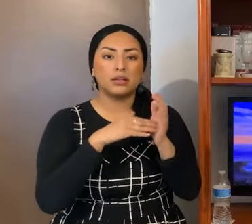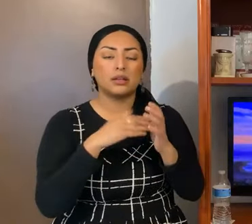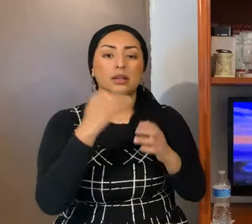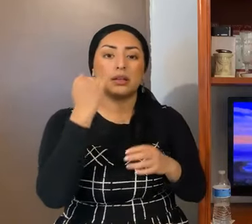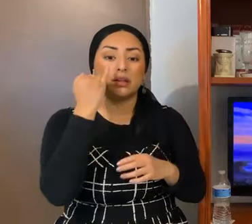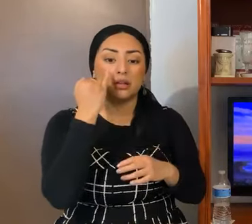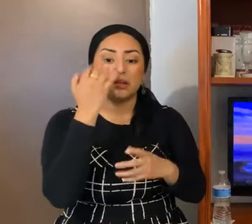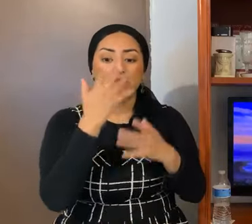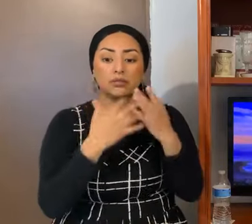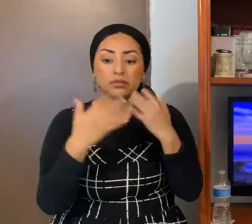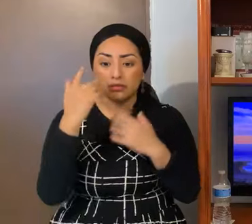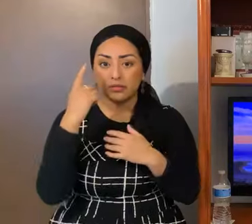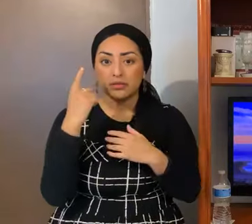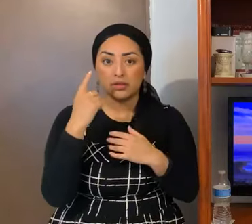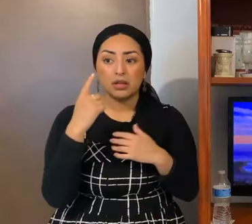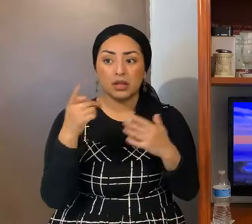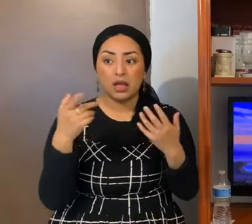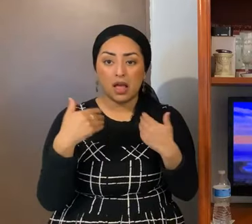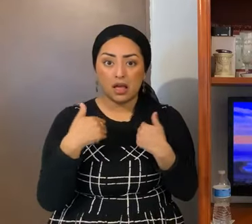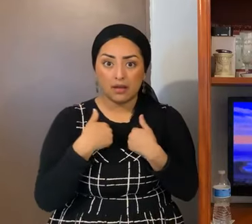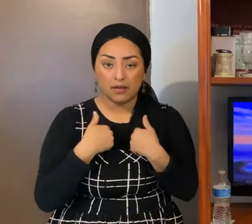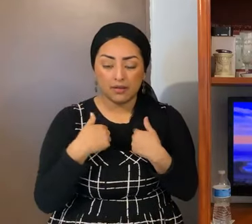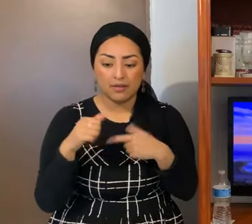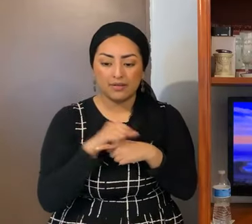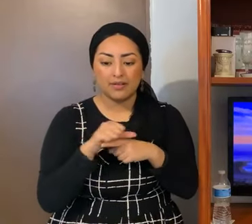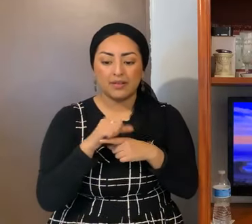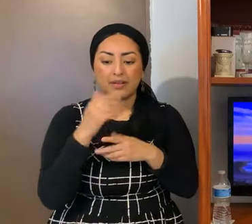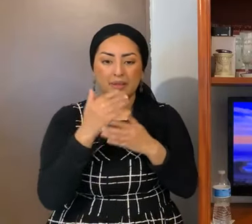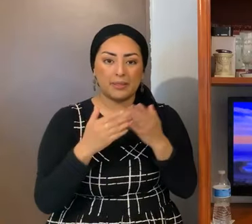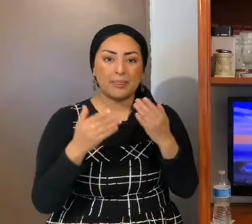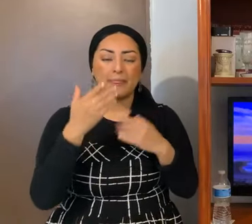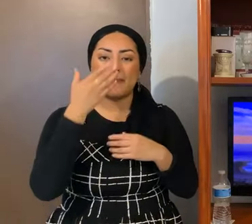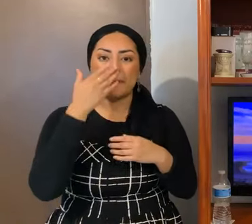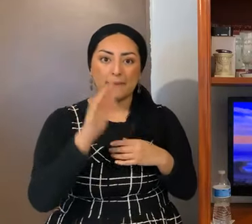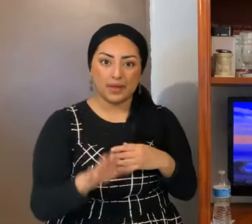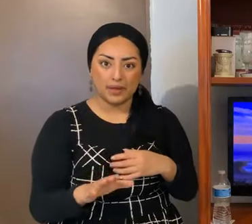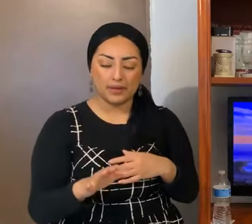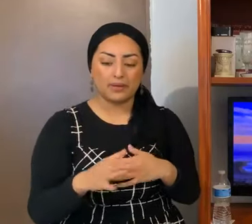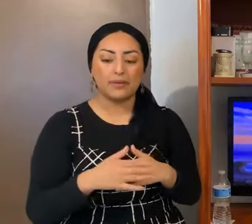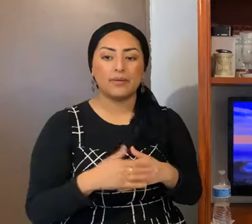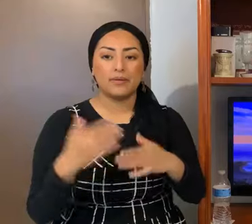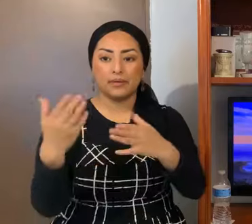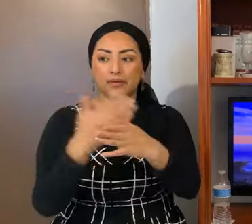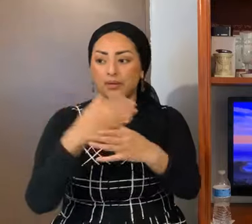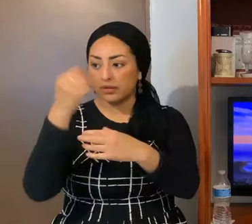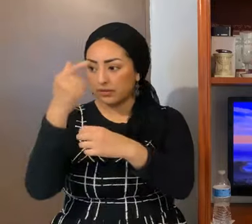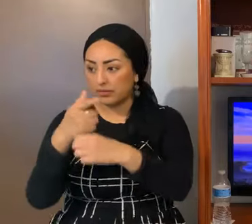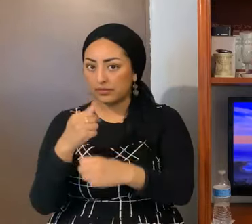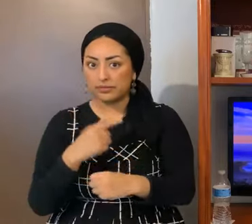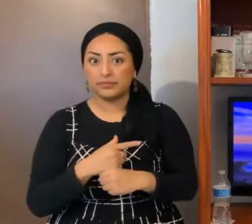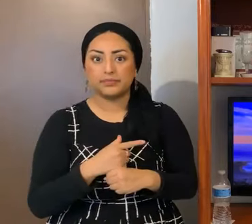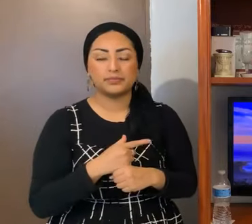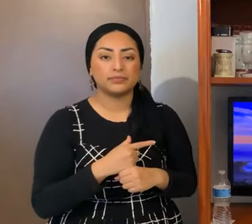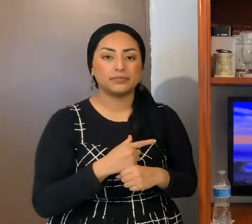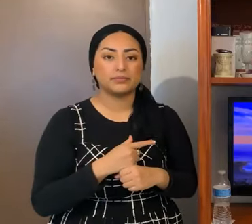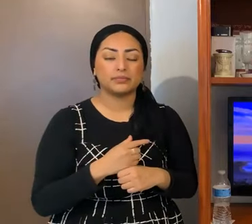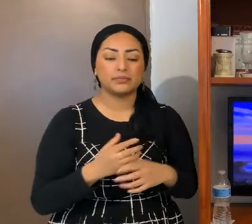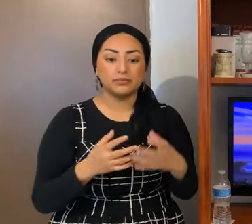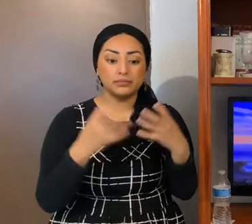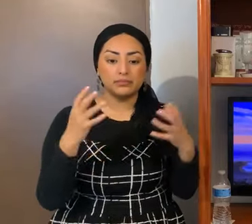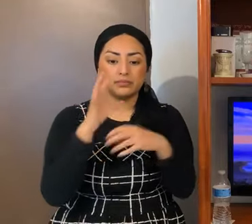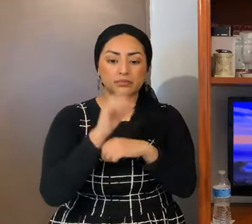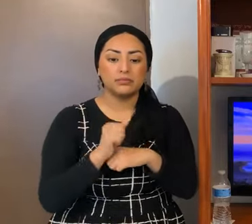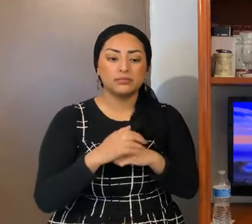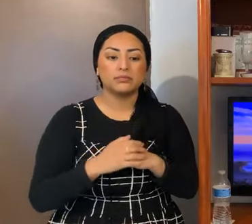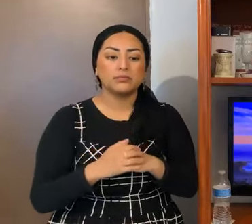alguien tiene o ha hecho cosas malas entre los hermanos, por ejemplo, porque esto es muy común entre los